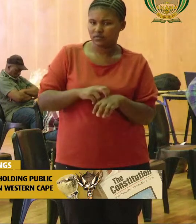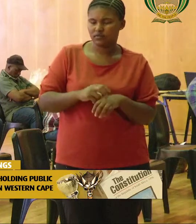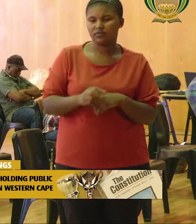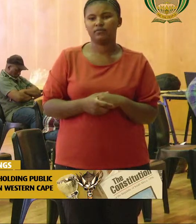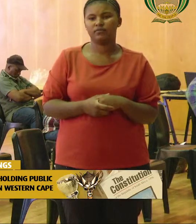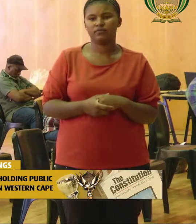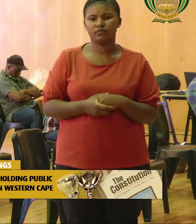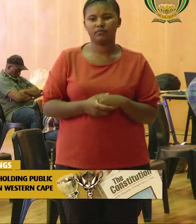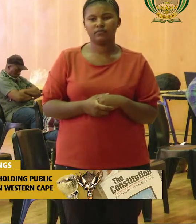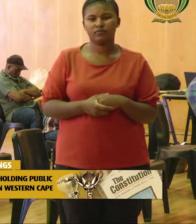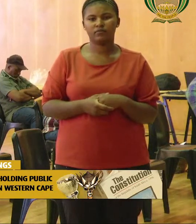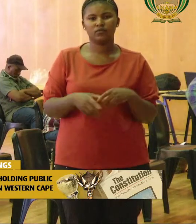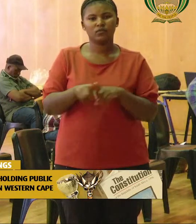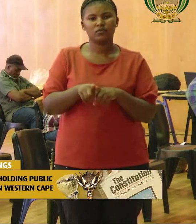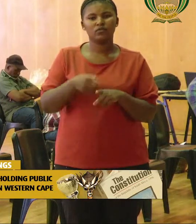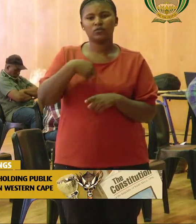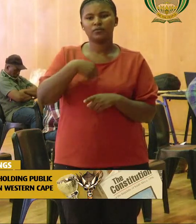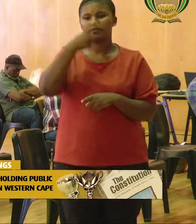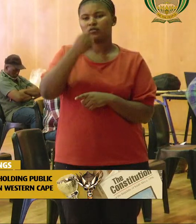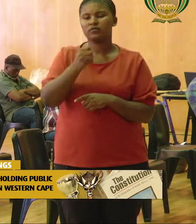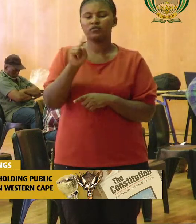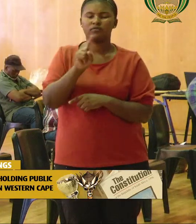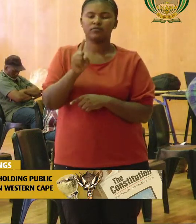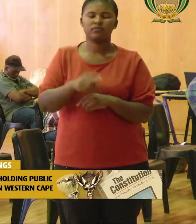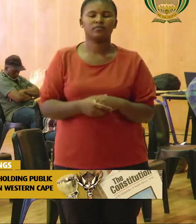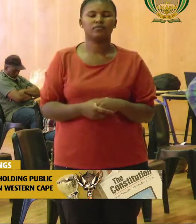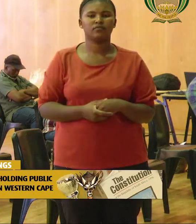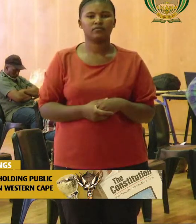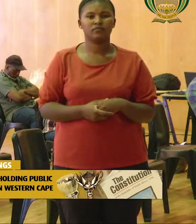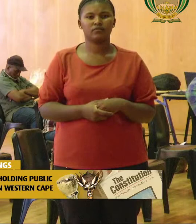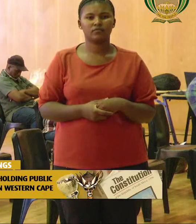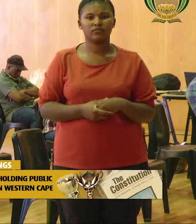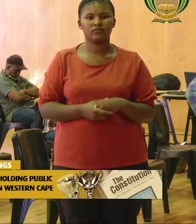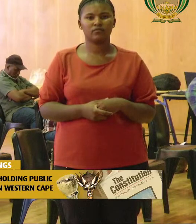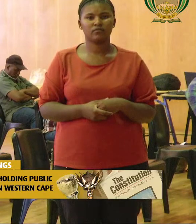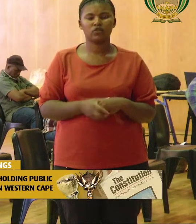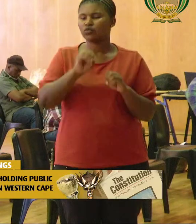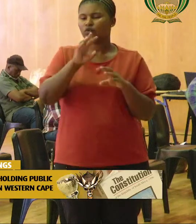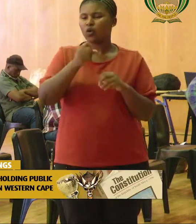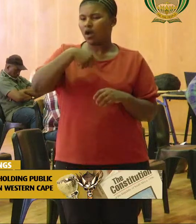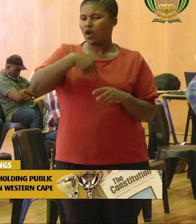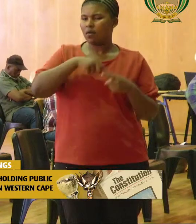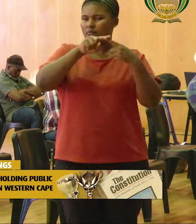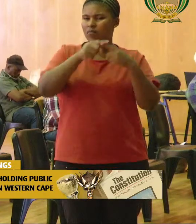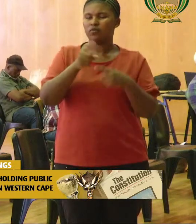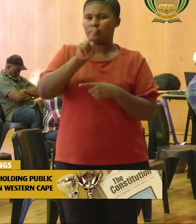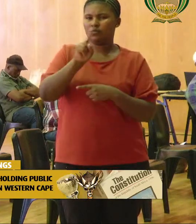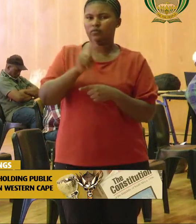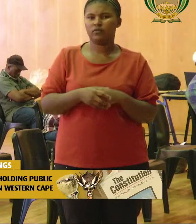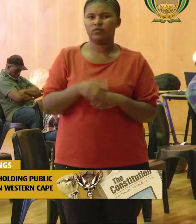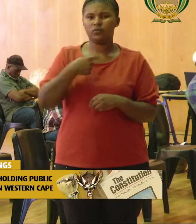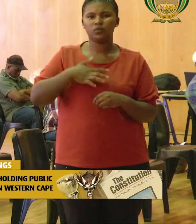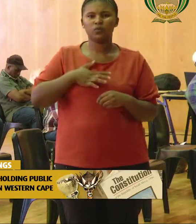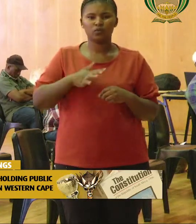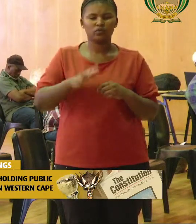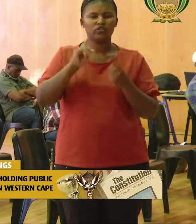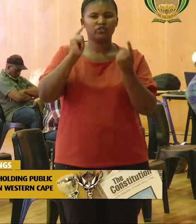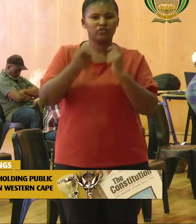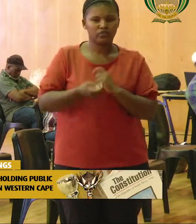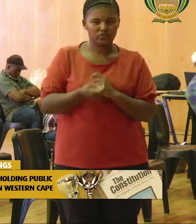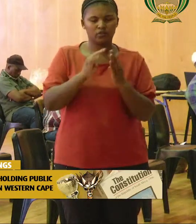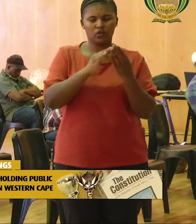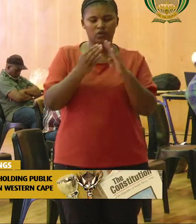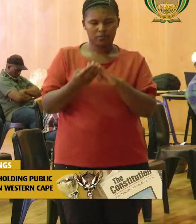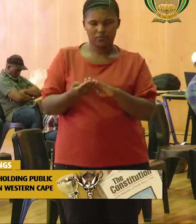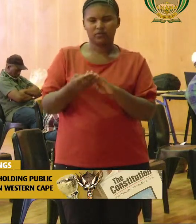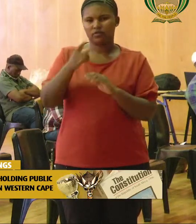ambulance bel, hy is beskikbaar. So al hierdie klein plekkies karakter, Zetschuld en goede, kom nie aan